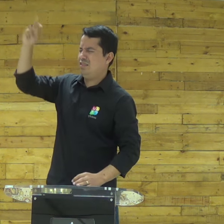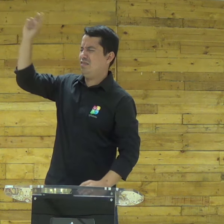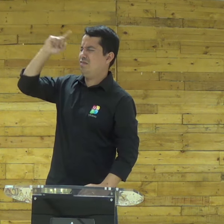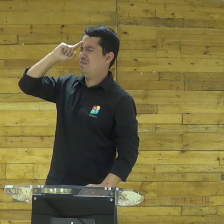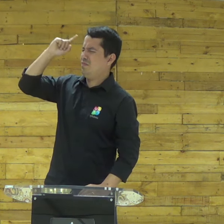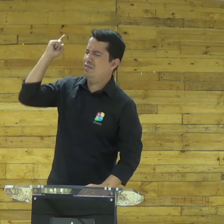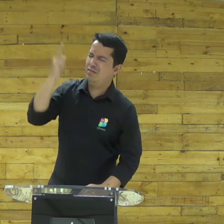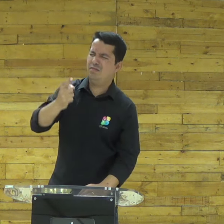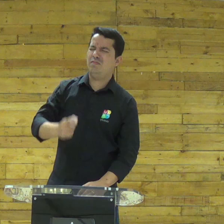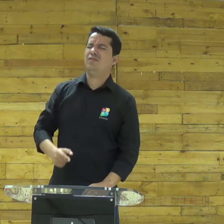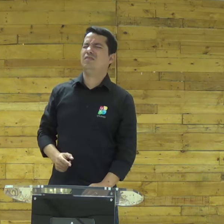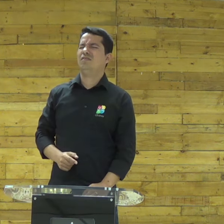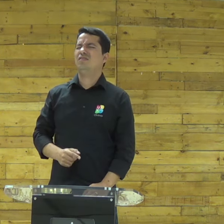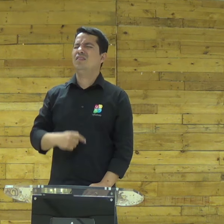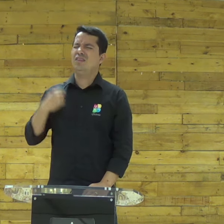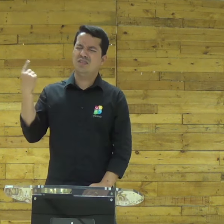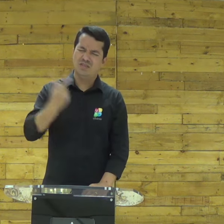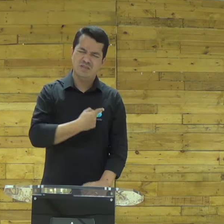obedecer de forma correta